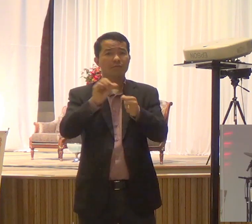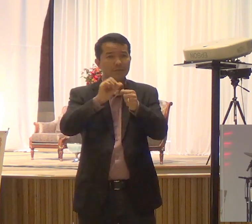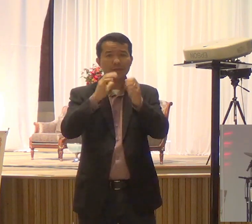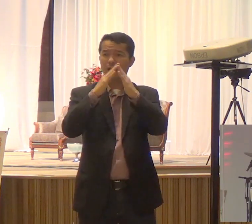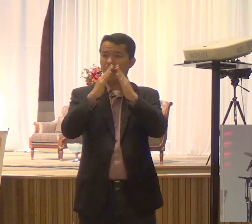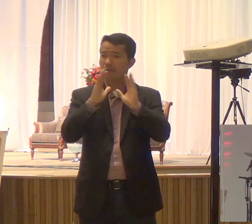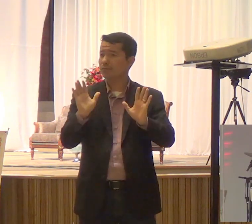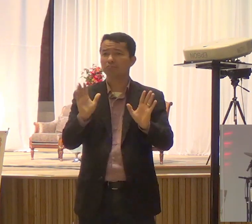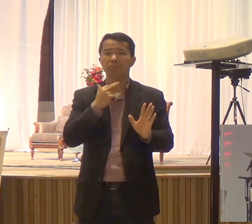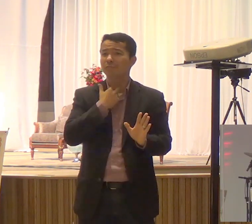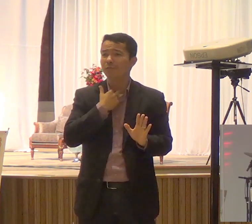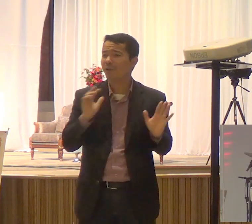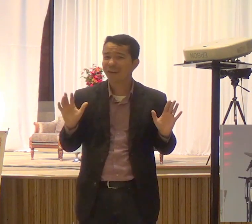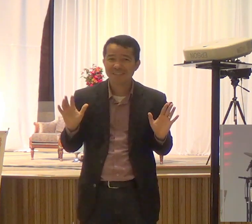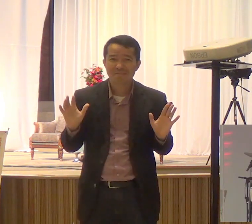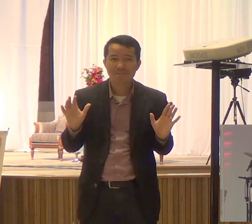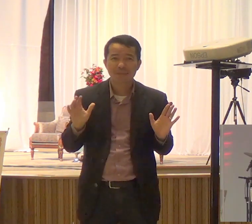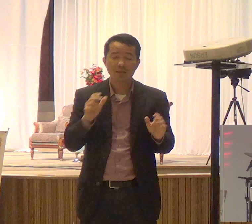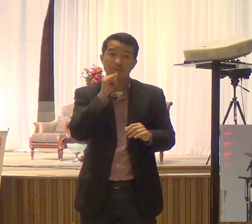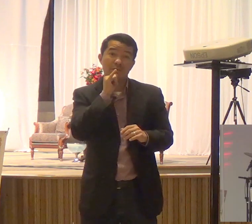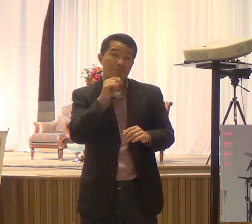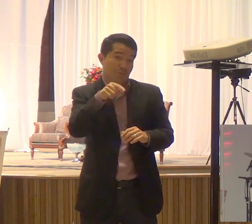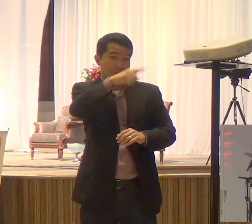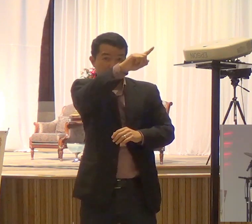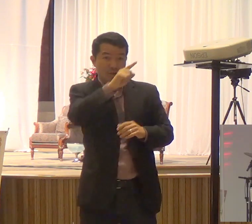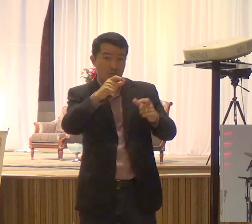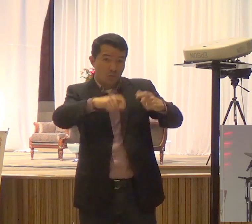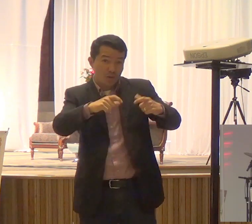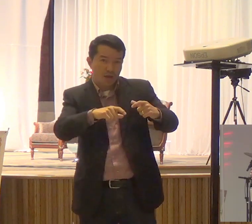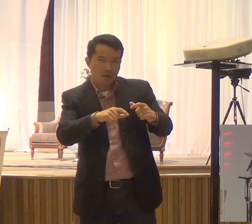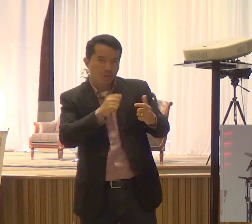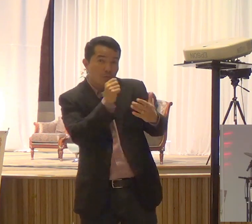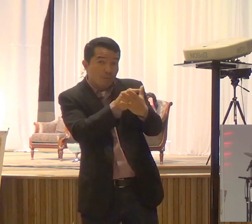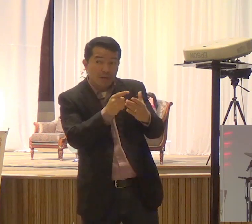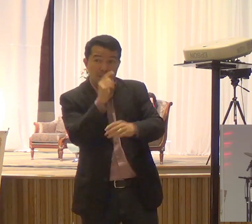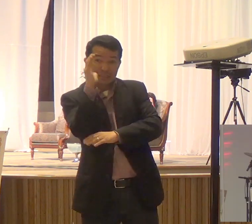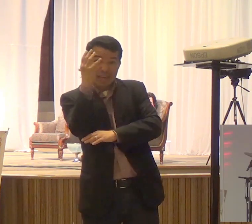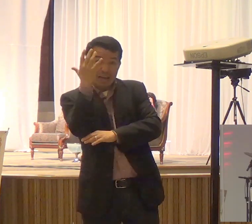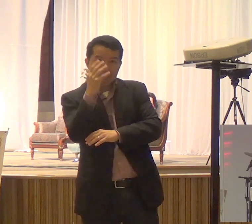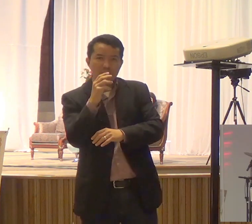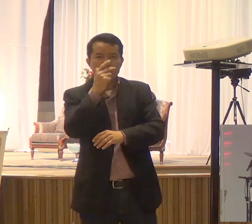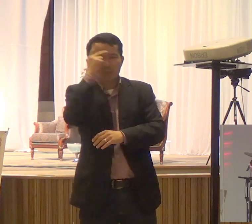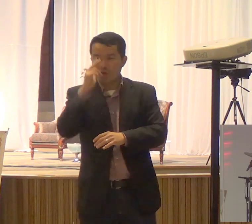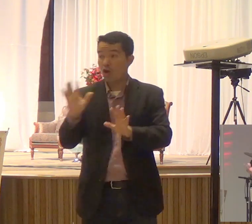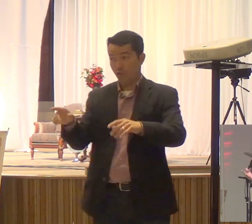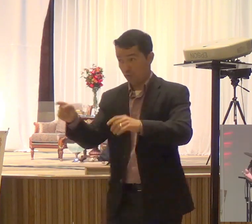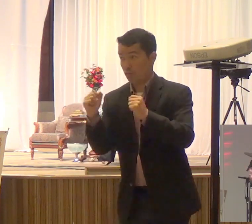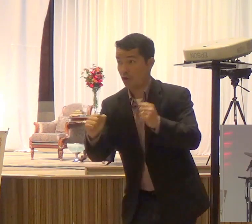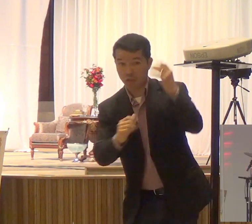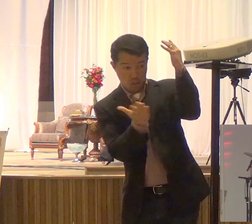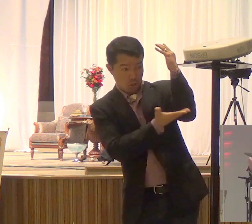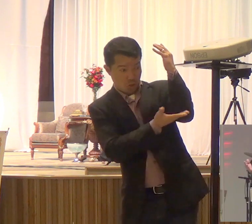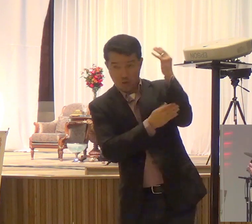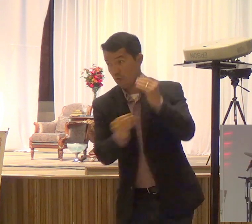no material de construção e alguém te oferecer uma tábua de videira, o cara está te enrolando. Não existe. Porque videira não dá madeira.